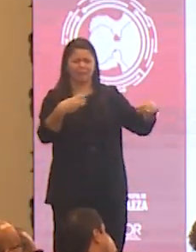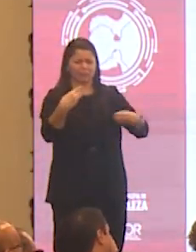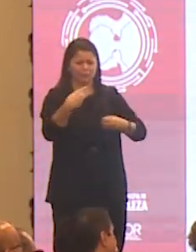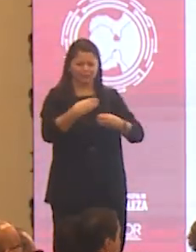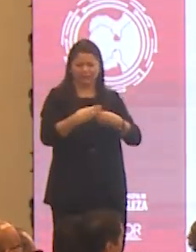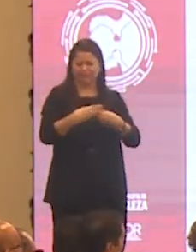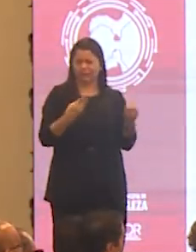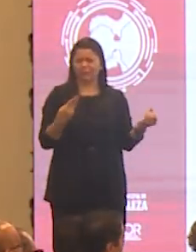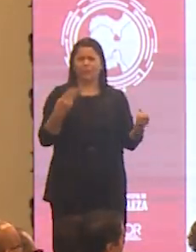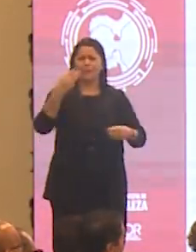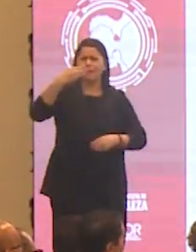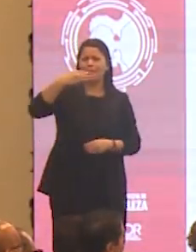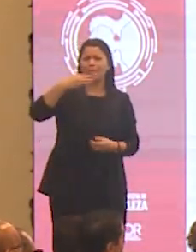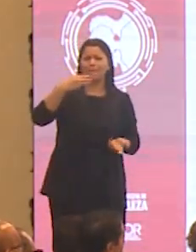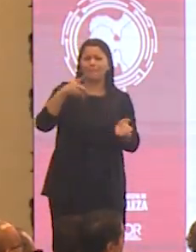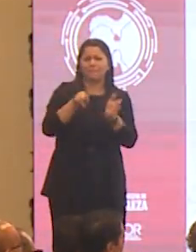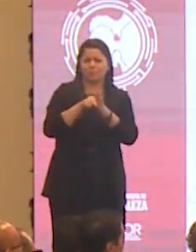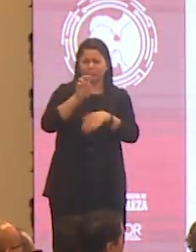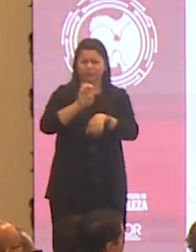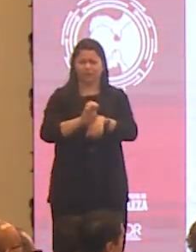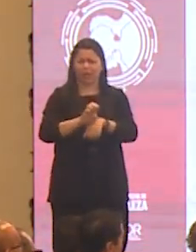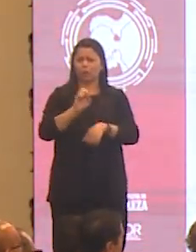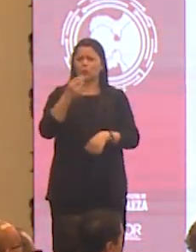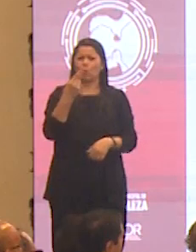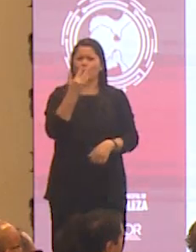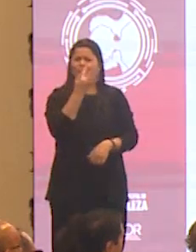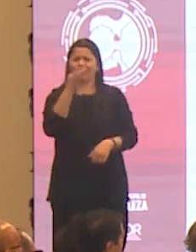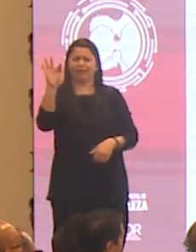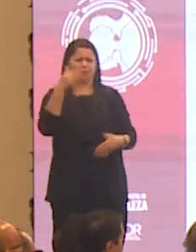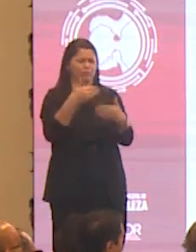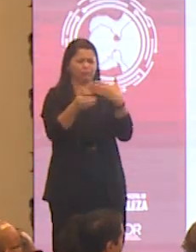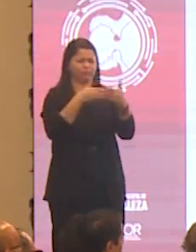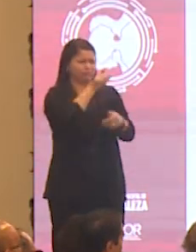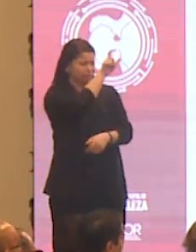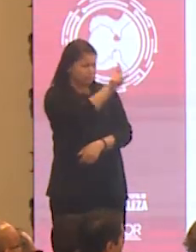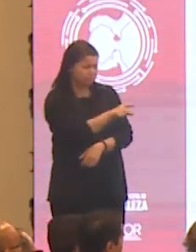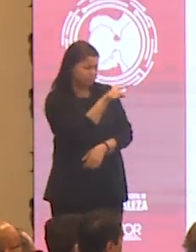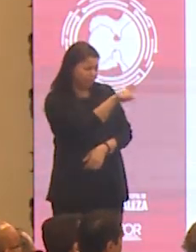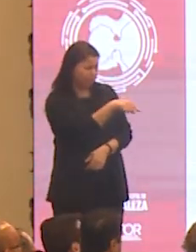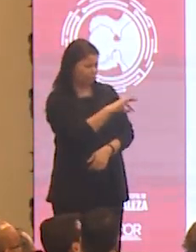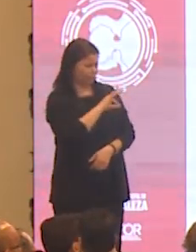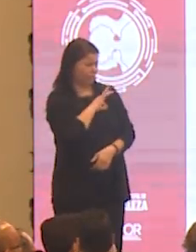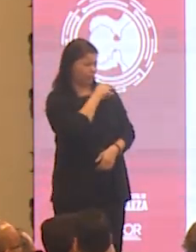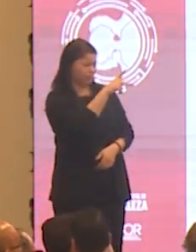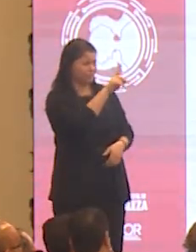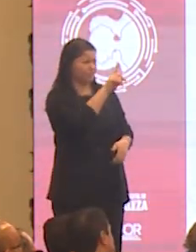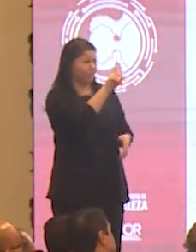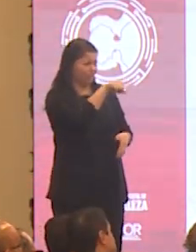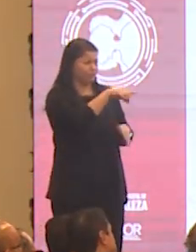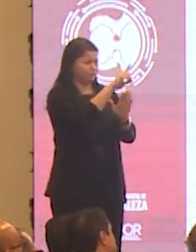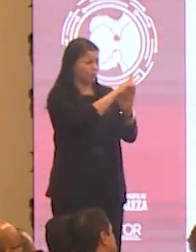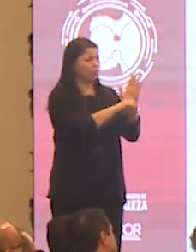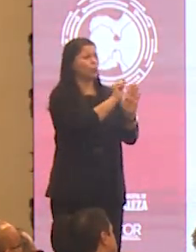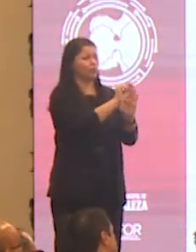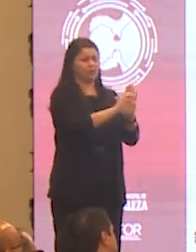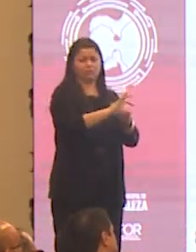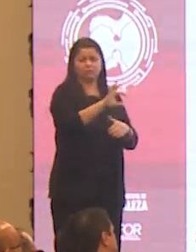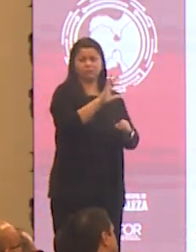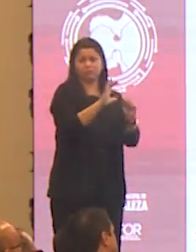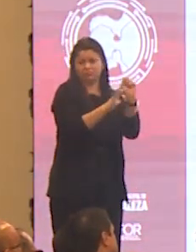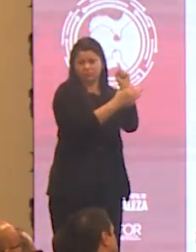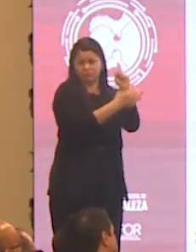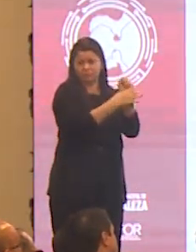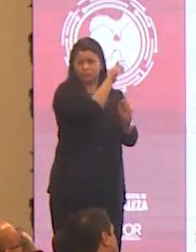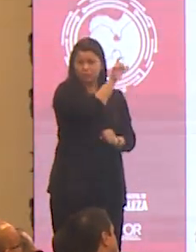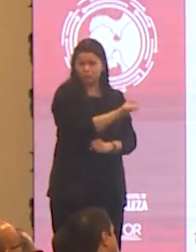estadual, federal. Ele é portador do direito fundamental à segurança. É o que eu tenho dito. E